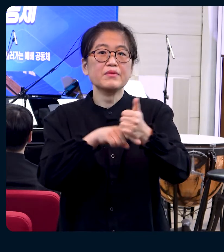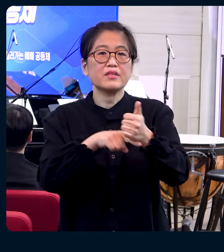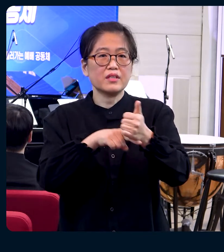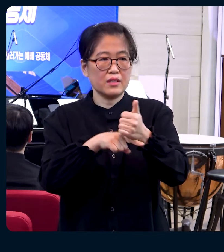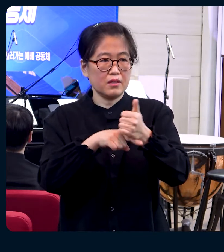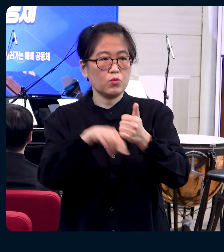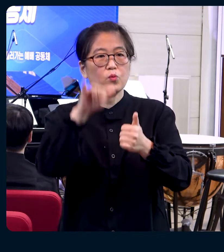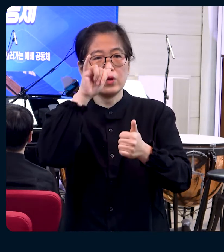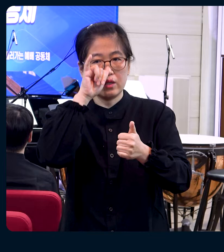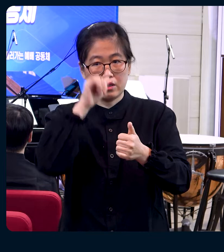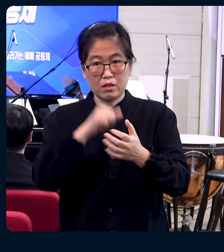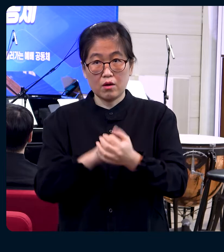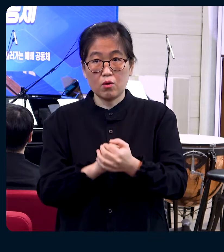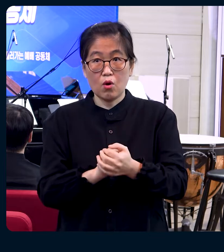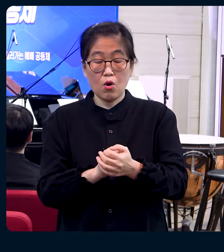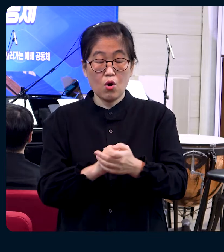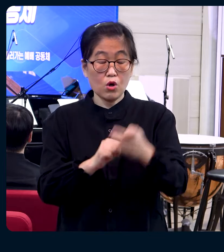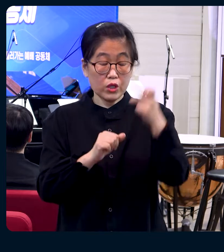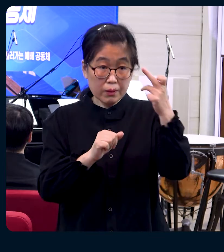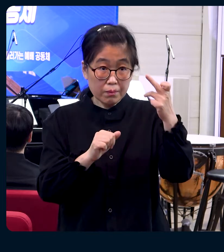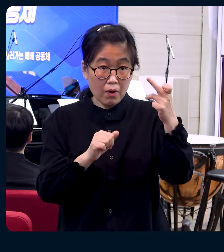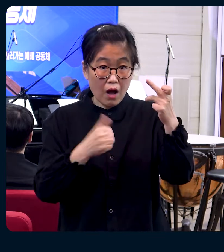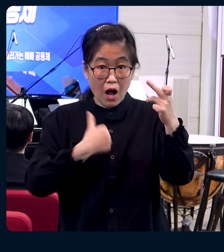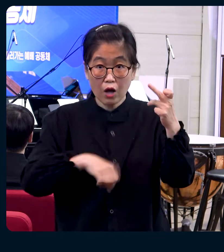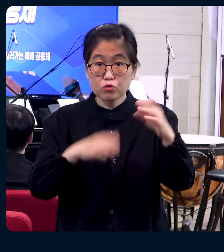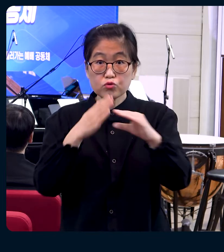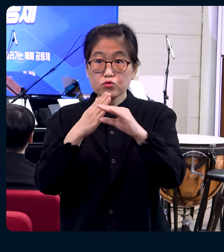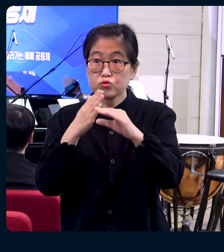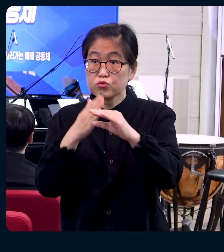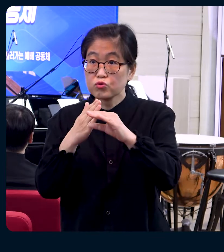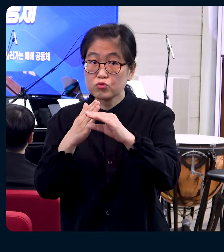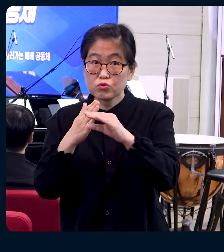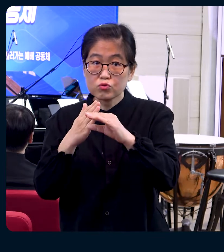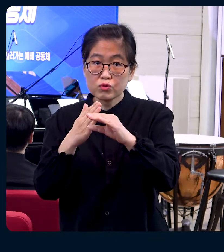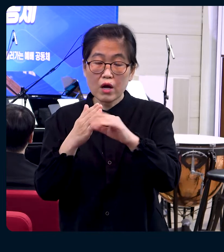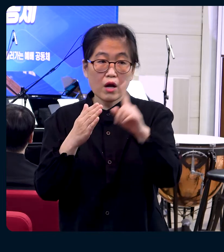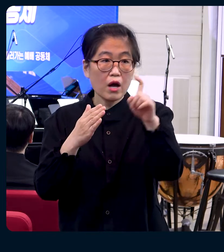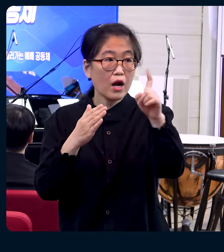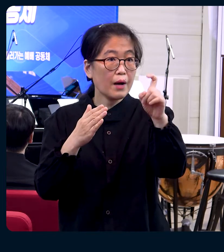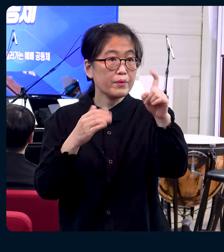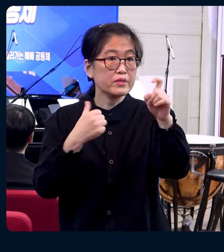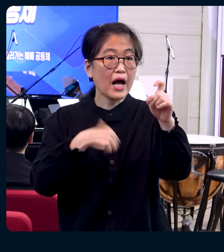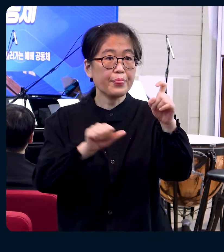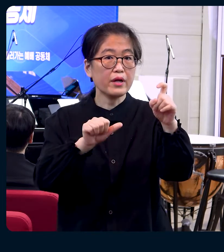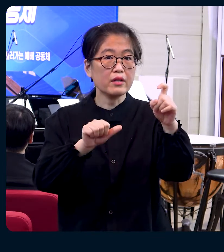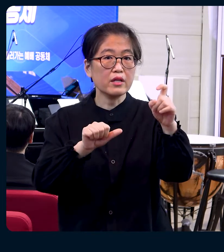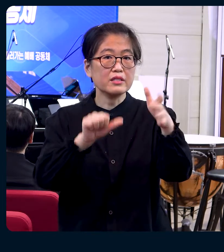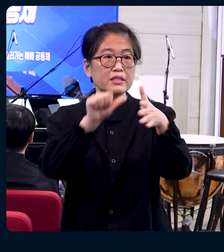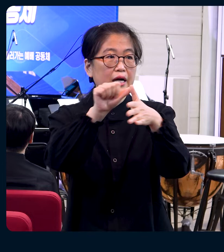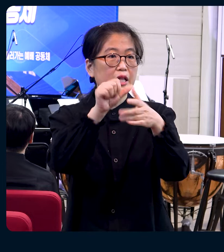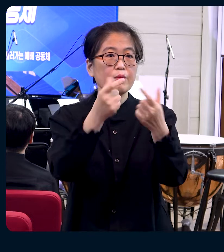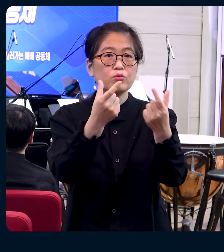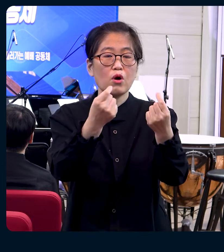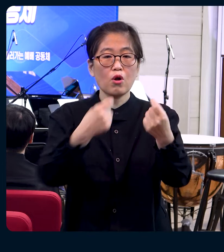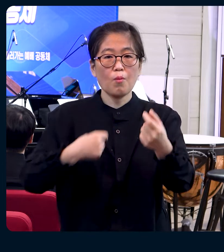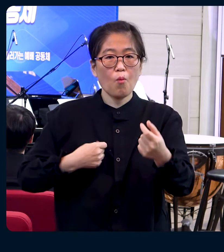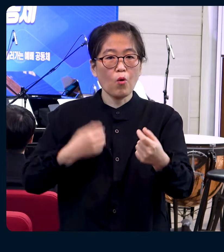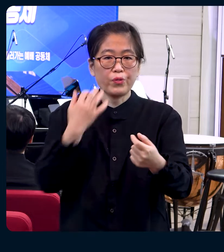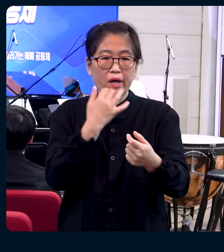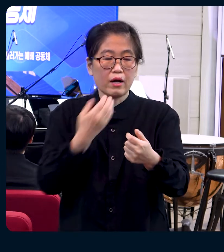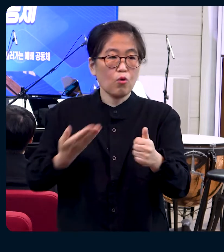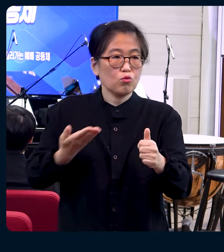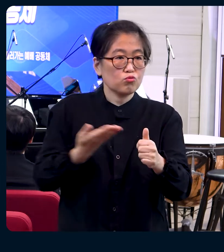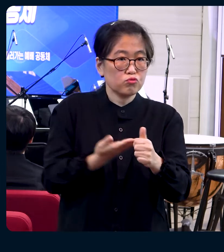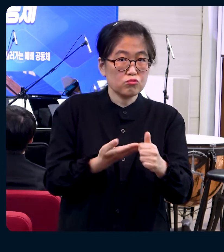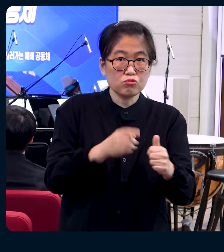사람도 있습니다. 12명의 아들 중에 여러분 11번째 아들한테 장남을 상징하는